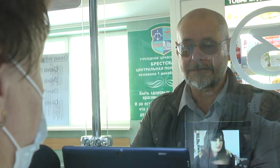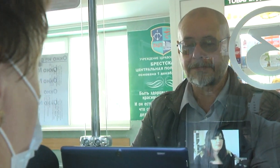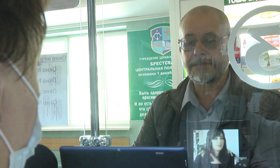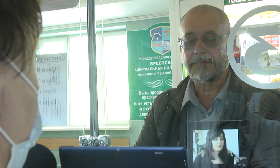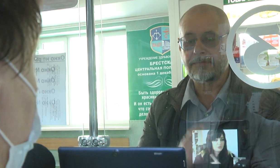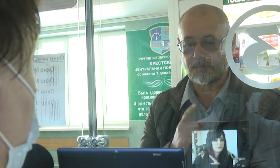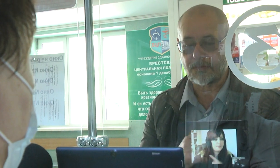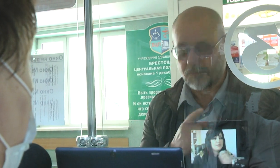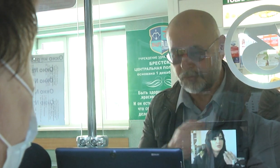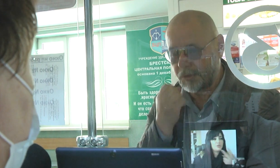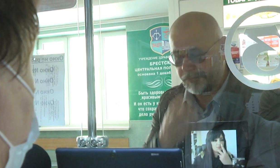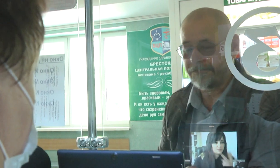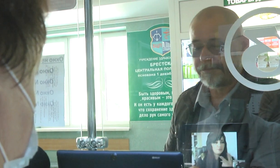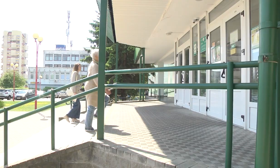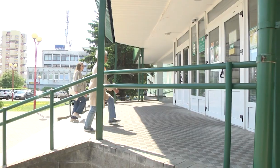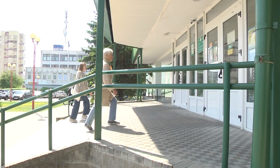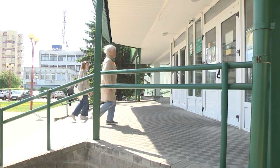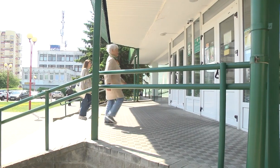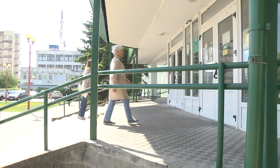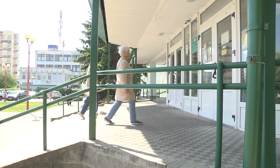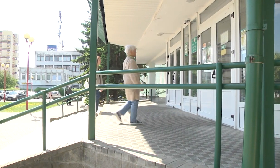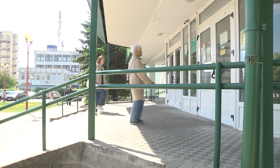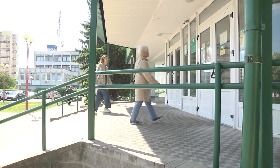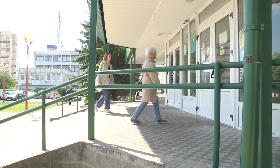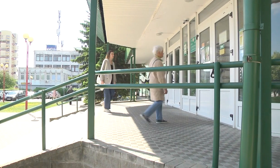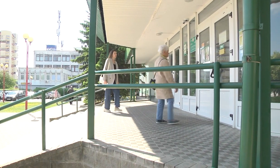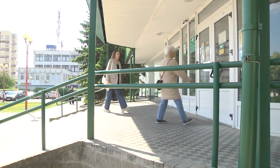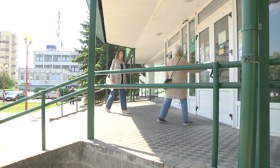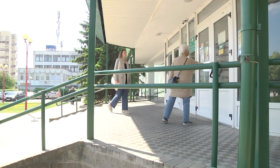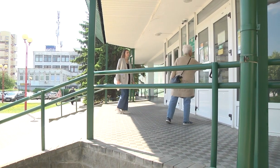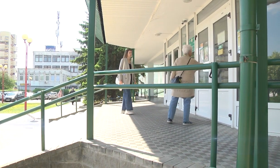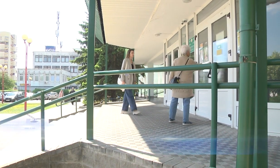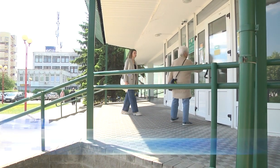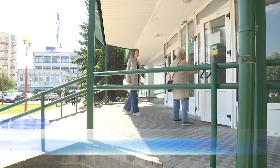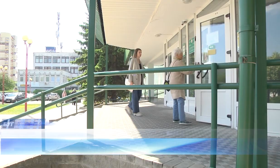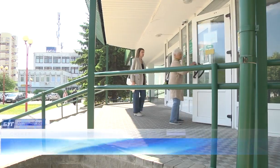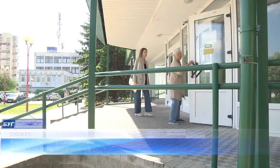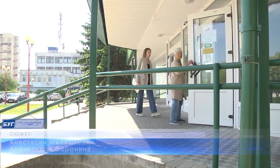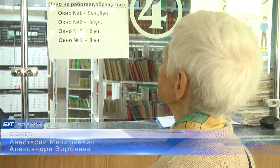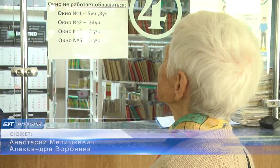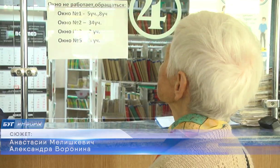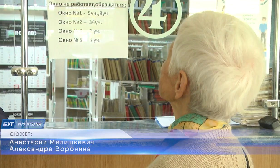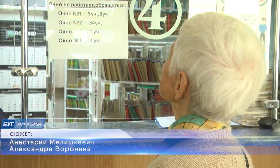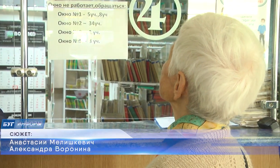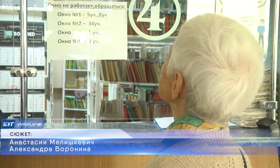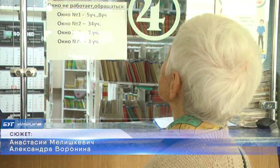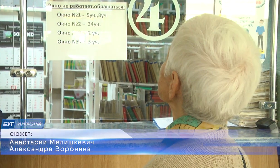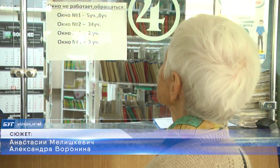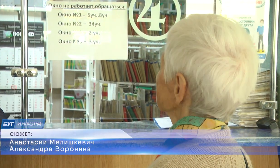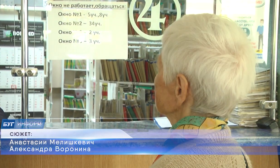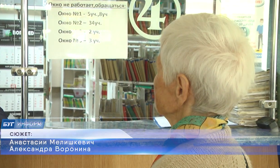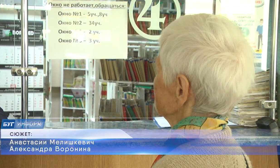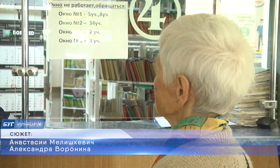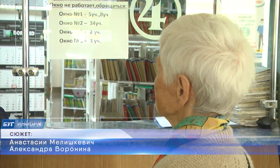ближайшую дату, на когда есть талон. Теперь брещане с нарушениями слуха могут свободно объясняться на языке жестов в Центральной